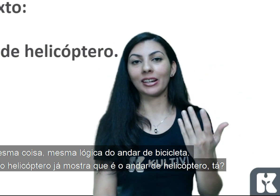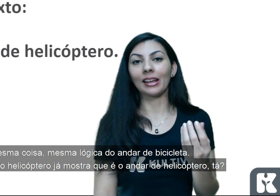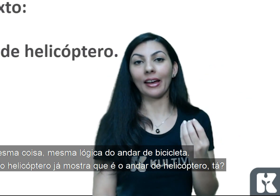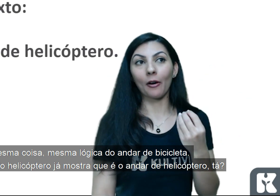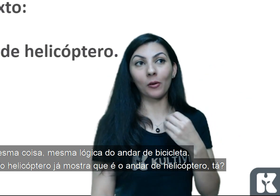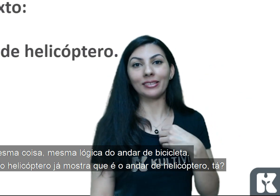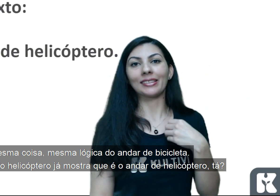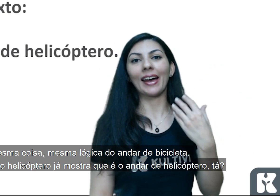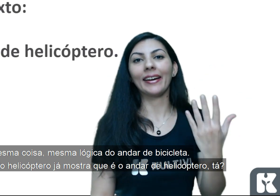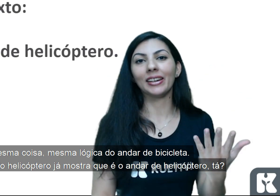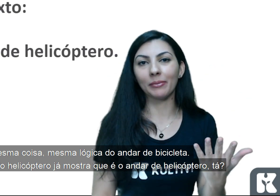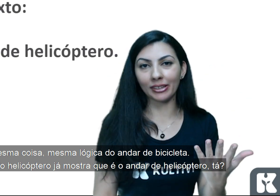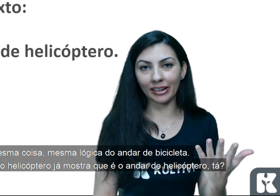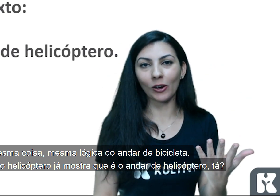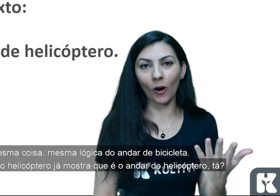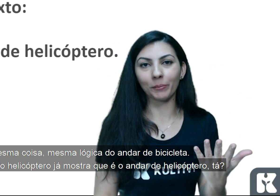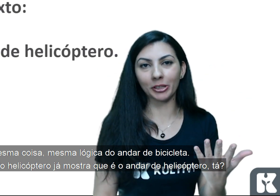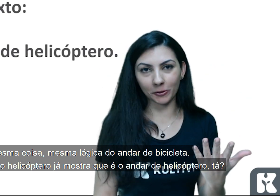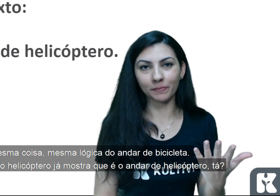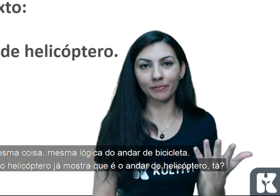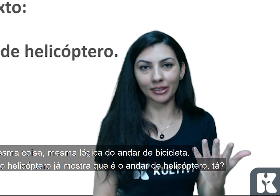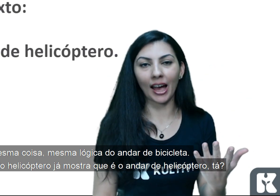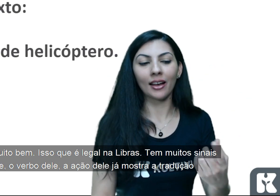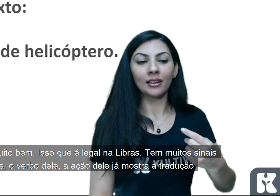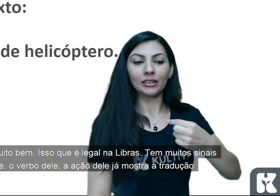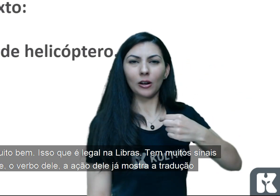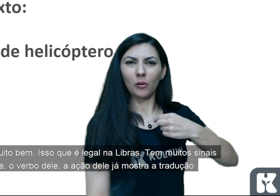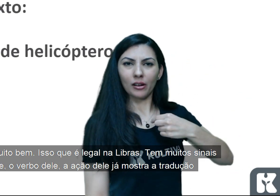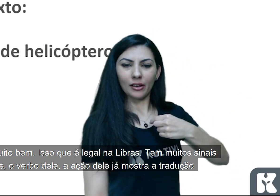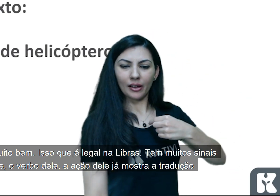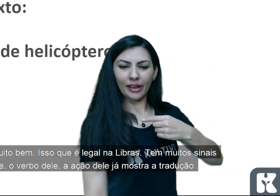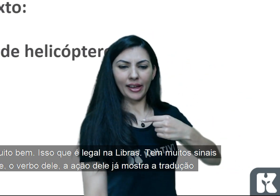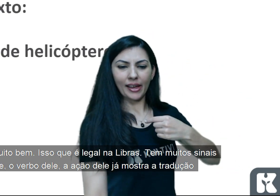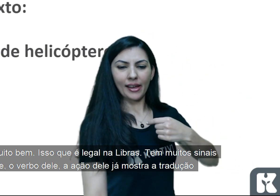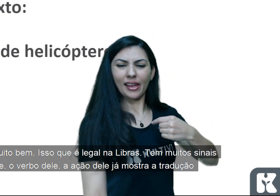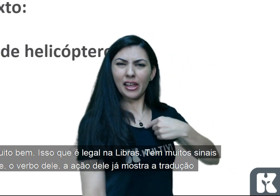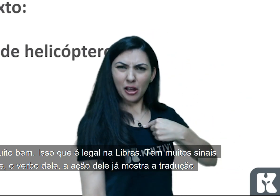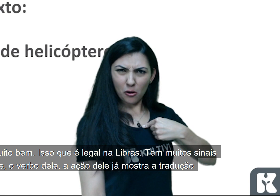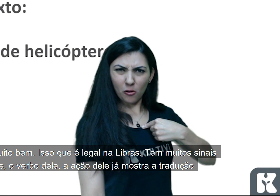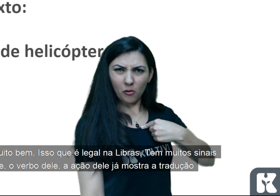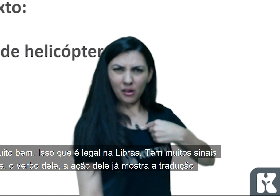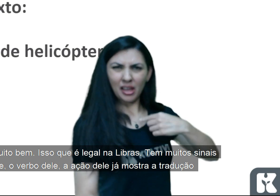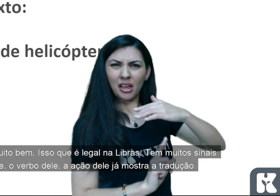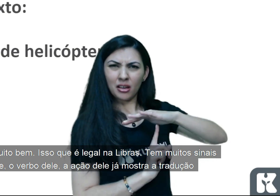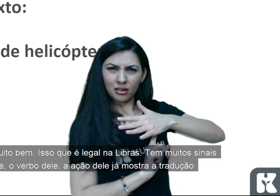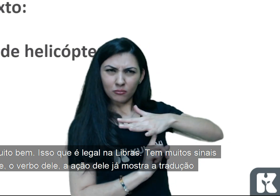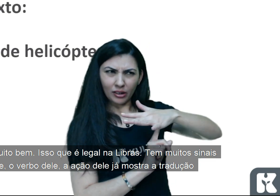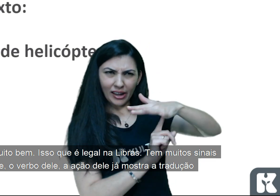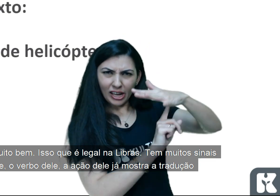mostra que é o andar de helicóptero, tá? Então, eu,